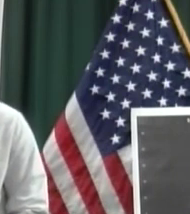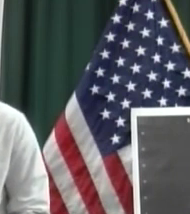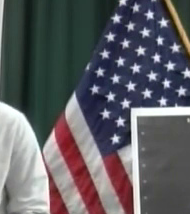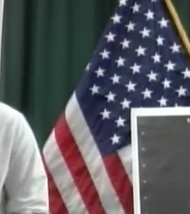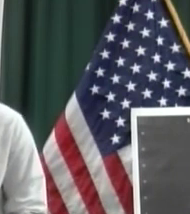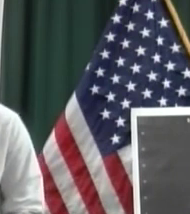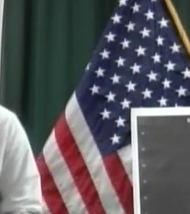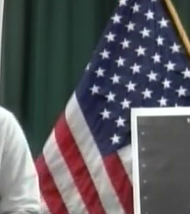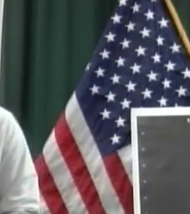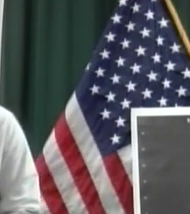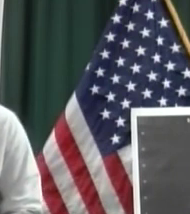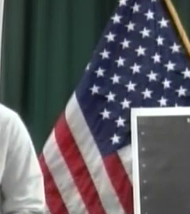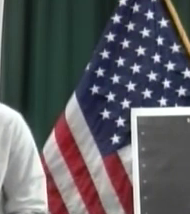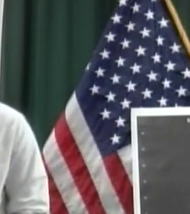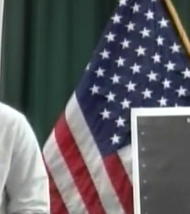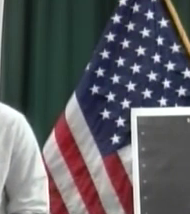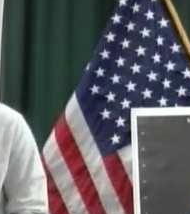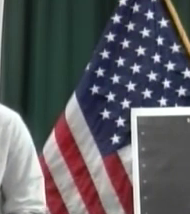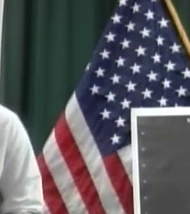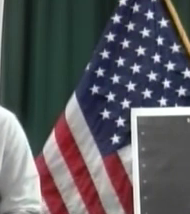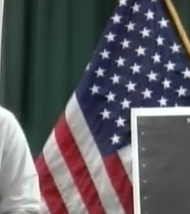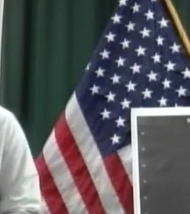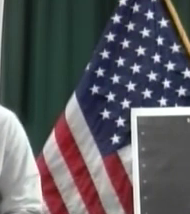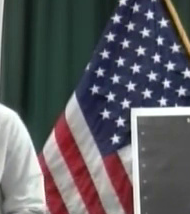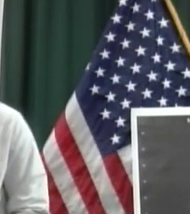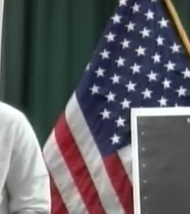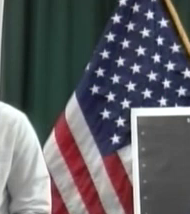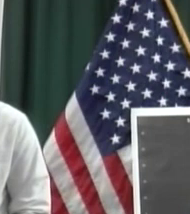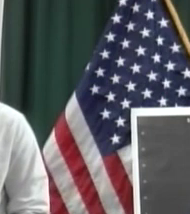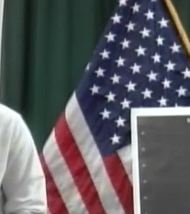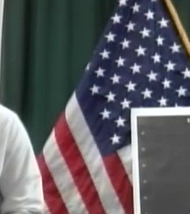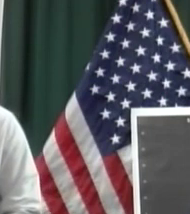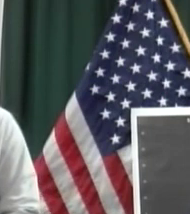van a tener alcohol, asegúrense que se acuerden que la ley es